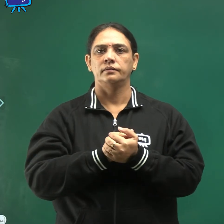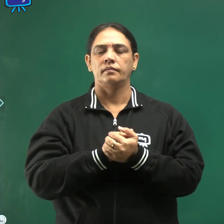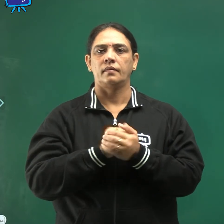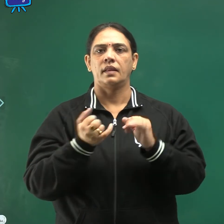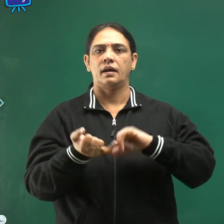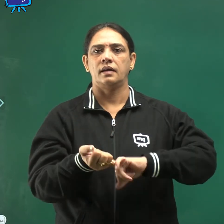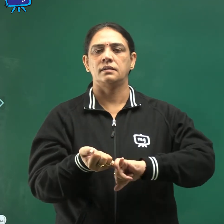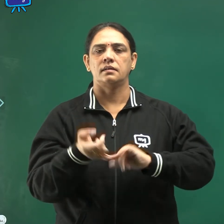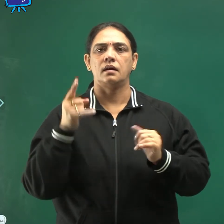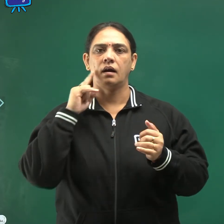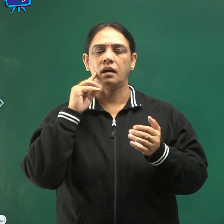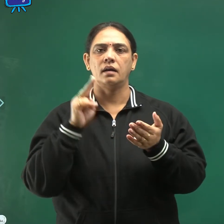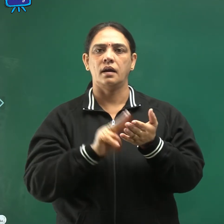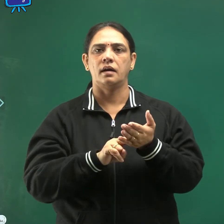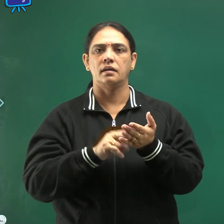1/sin स्क्वायर